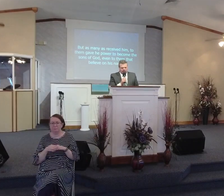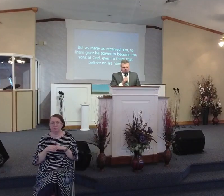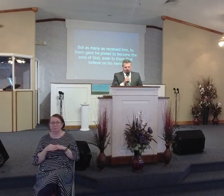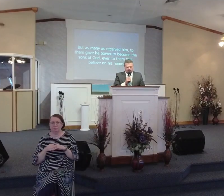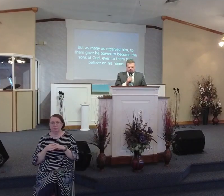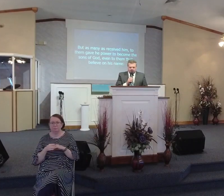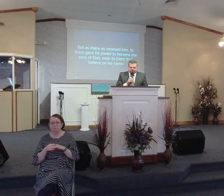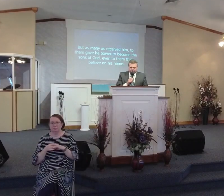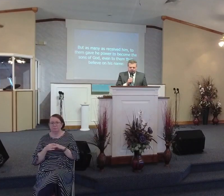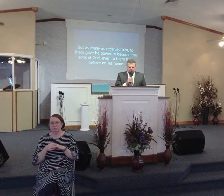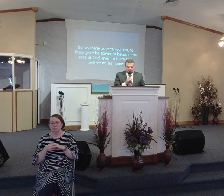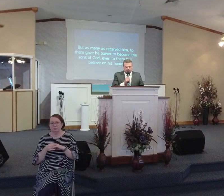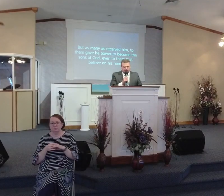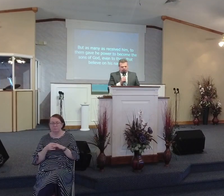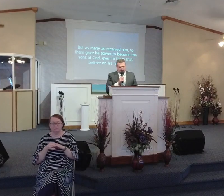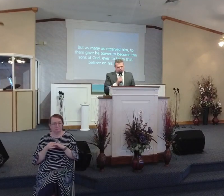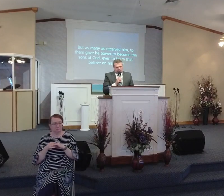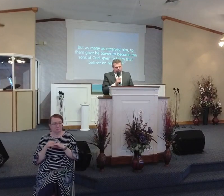Dios.